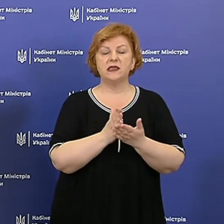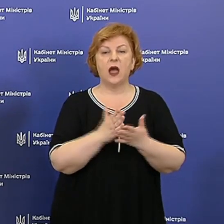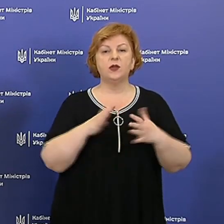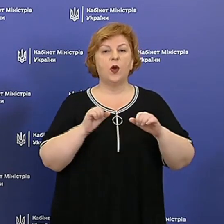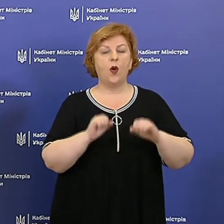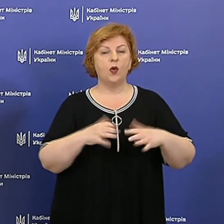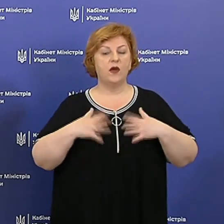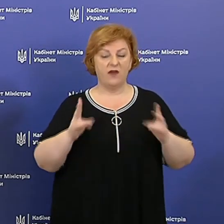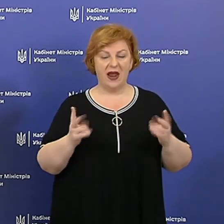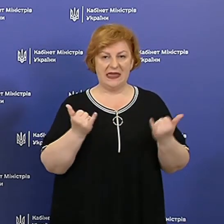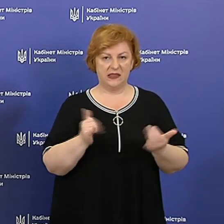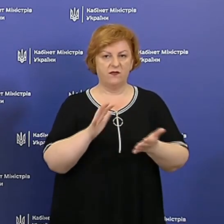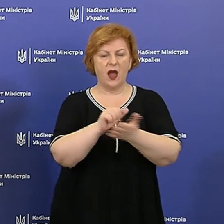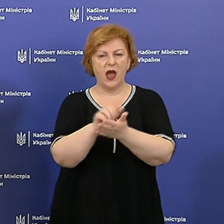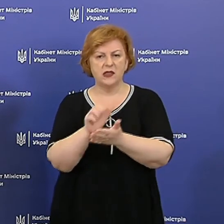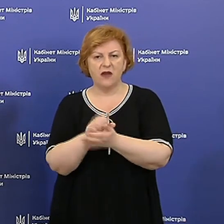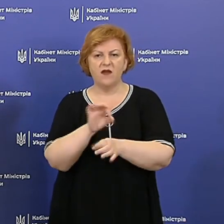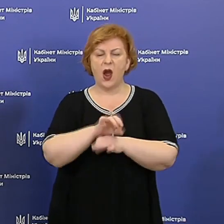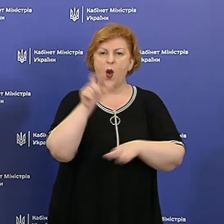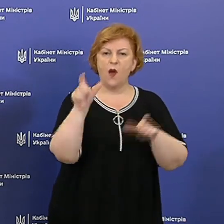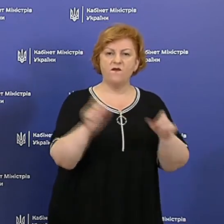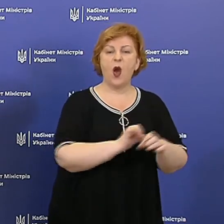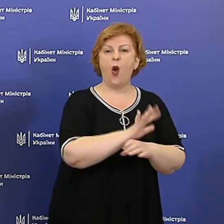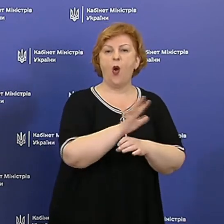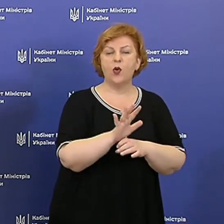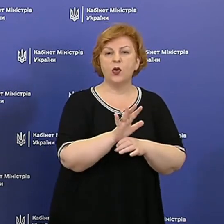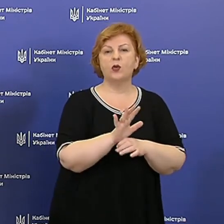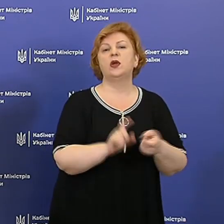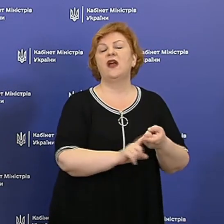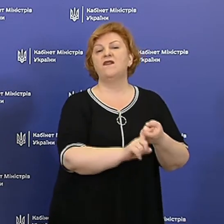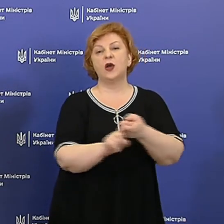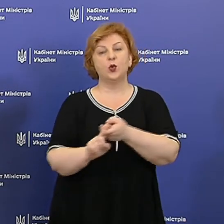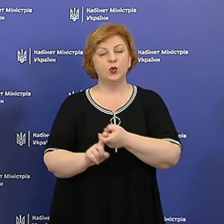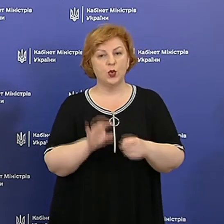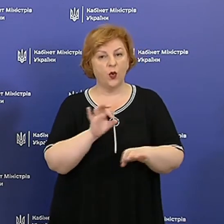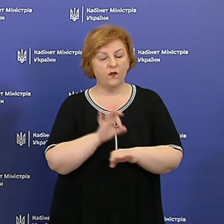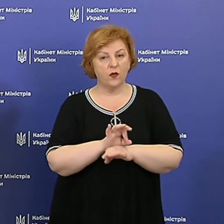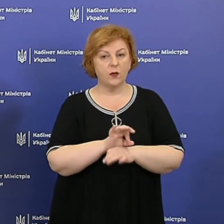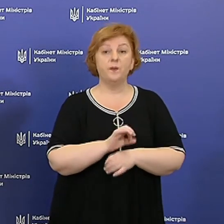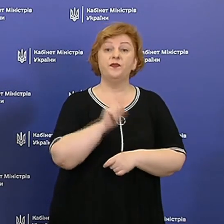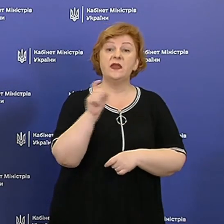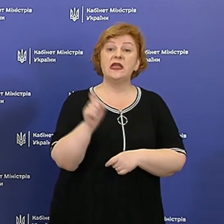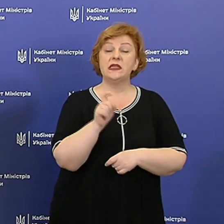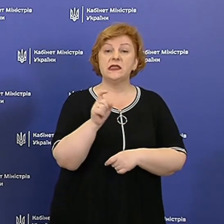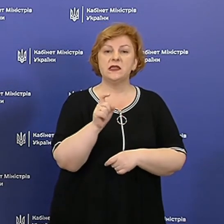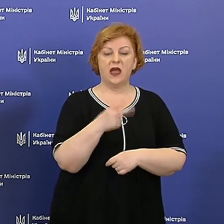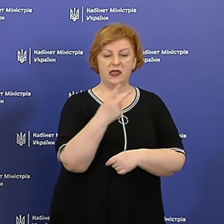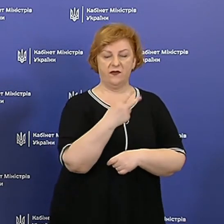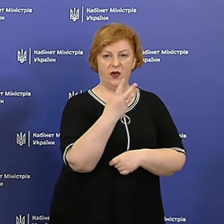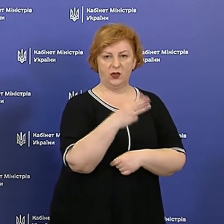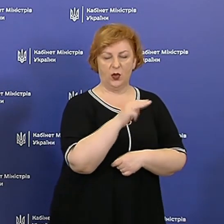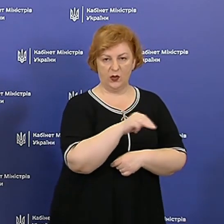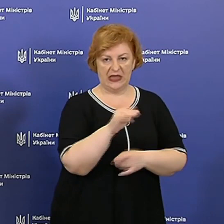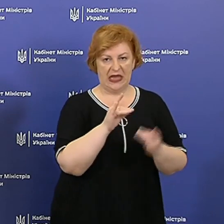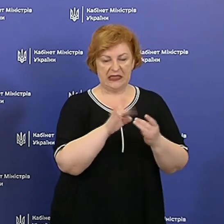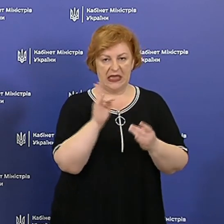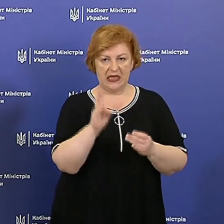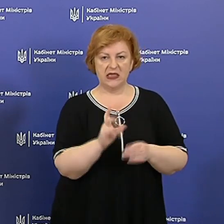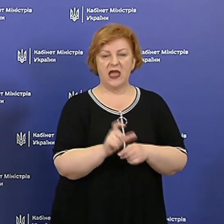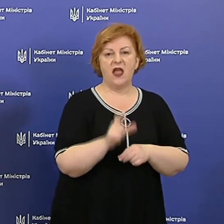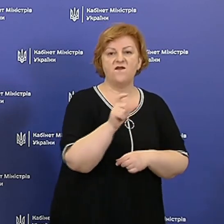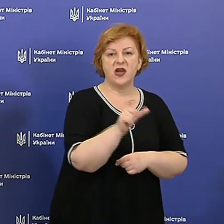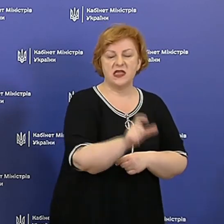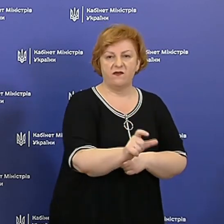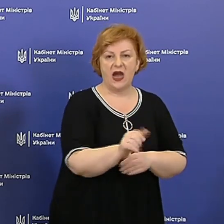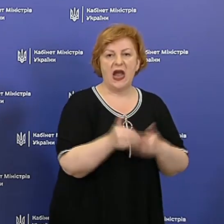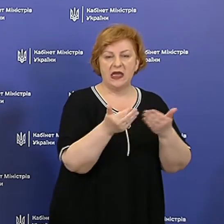здоров'я, які сьогодні зайняті хворими на коронавірусну хворобу, то з 23 тисяч ліжок, які відведені